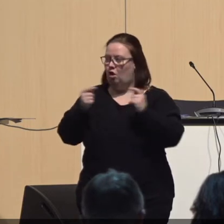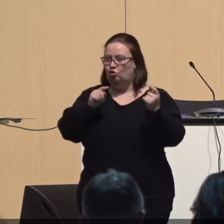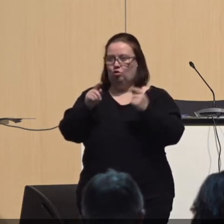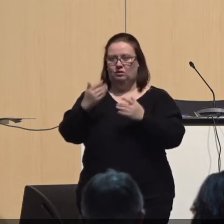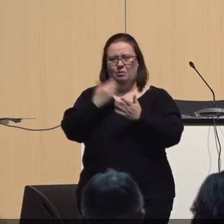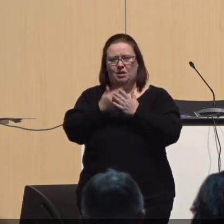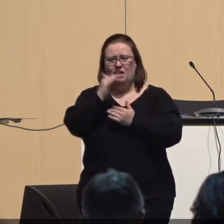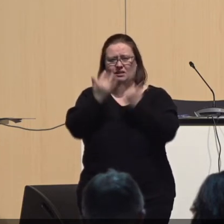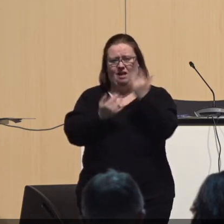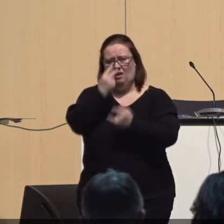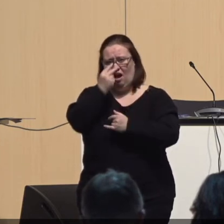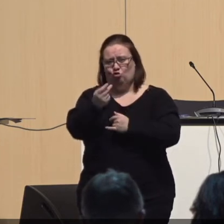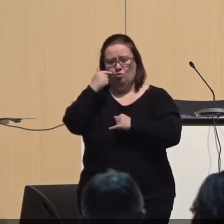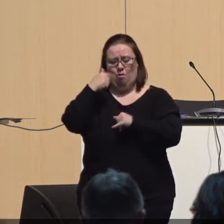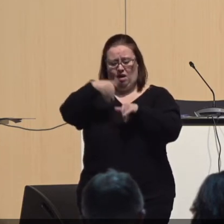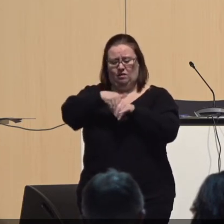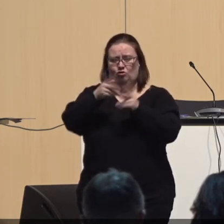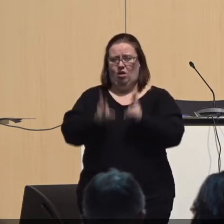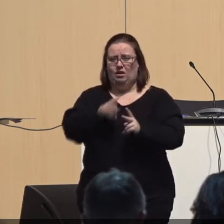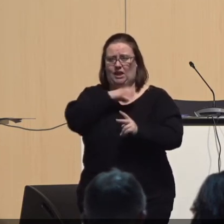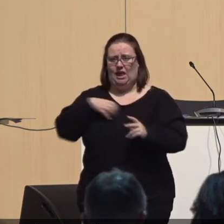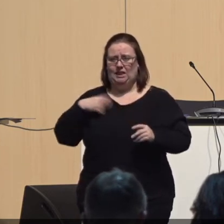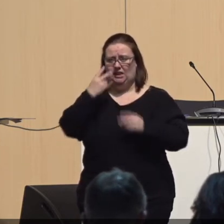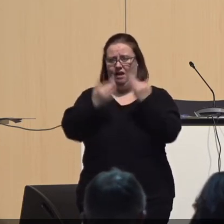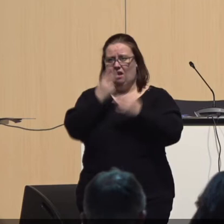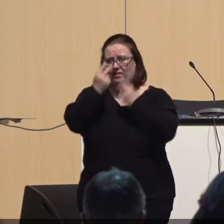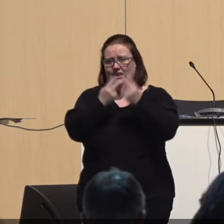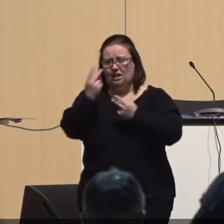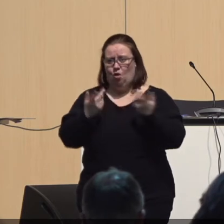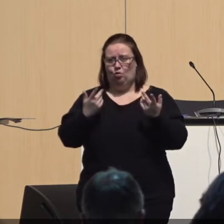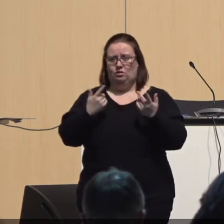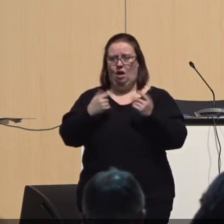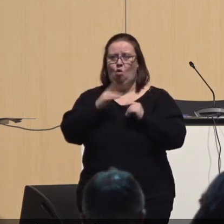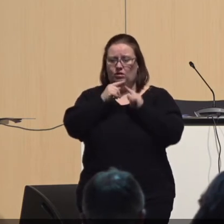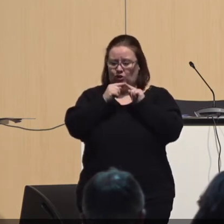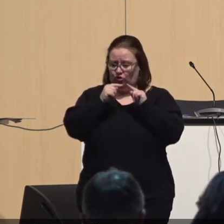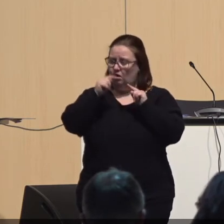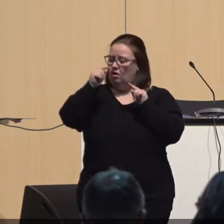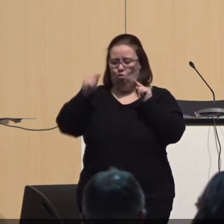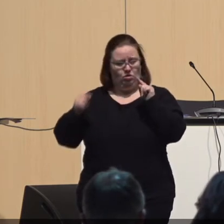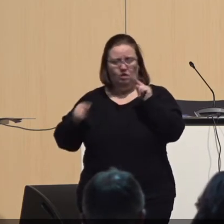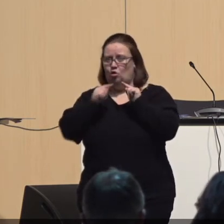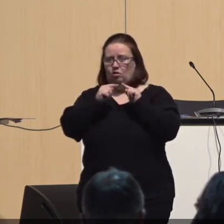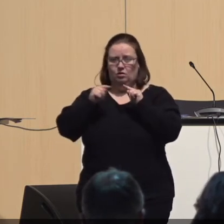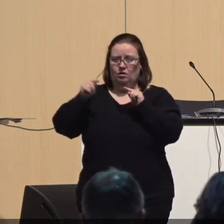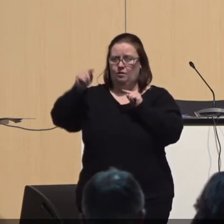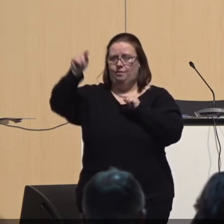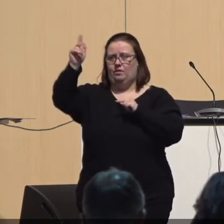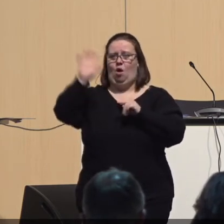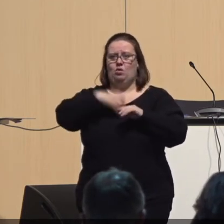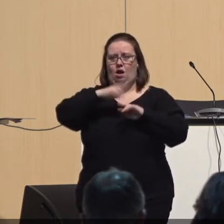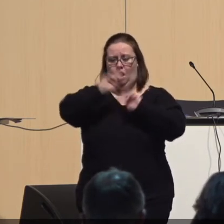sich bitte die Zahlen innerhalb dieser Stadt an. Schauen Sie sich an, wie die Ampel nach oben geht. Schauen Sie sich an, wie die Einweisungen